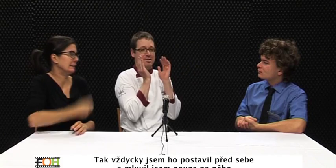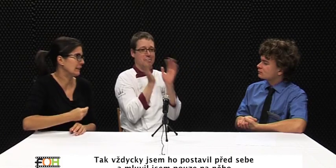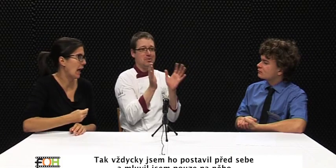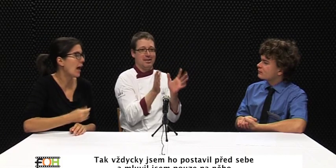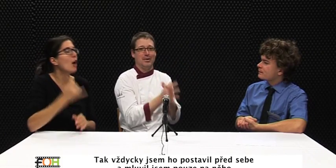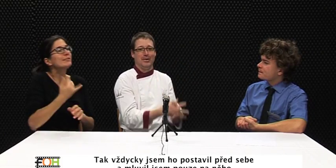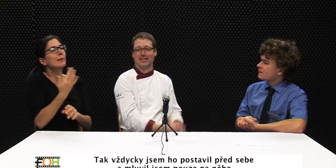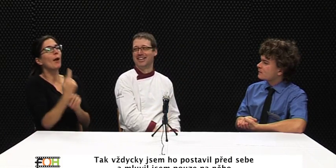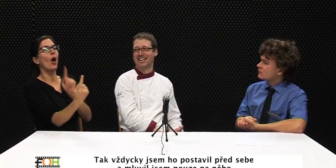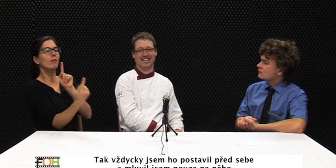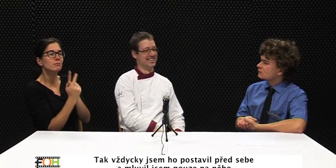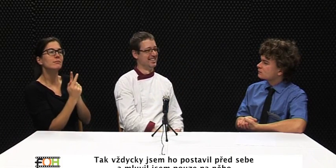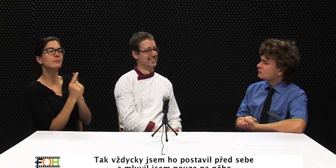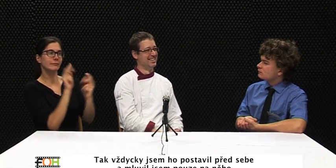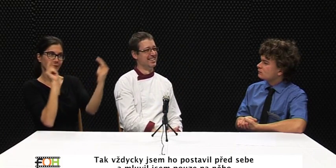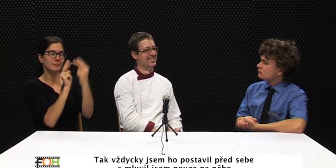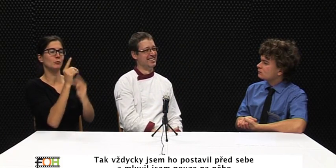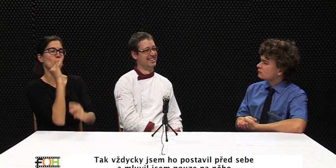mluvil jsem pouze na něho.